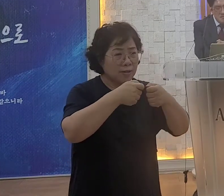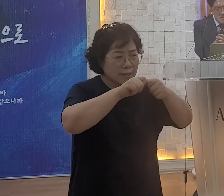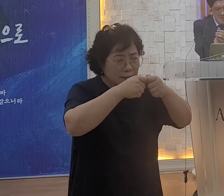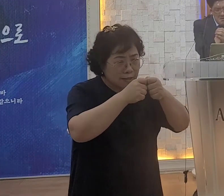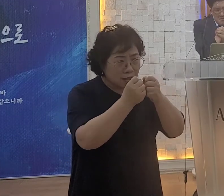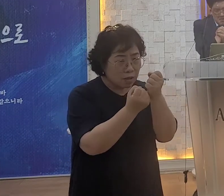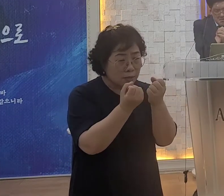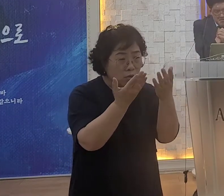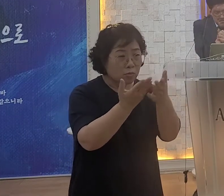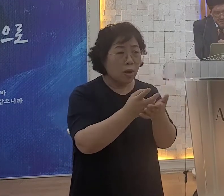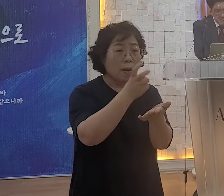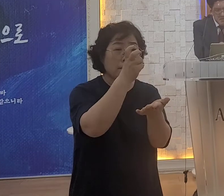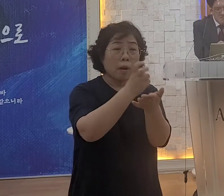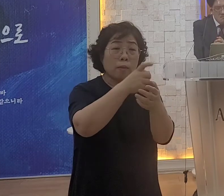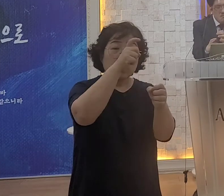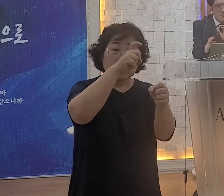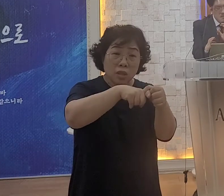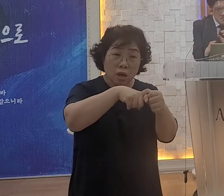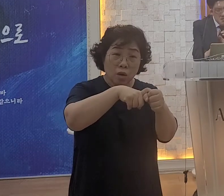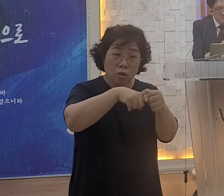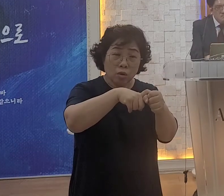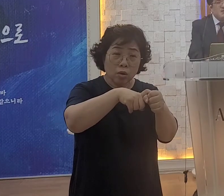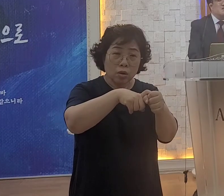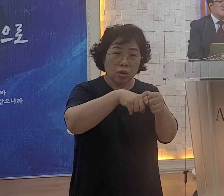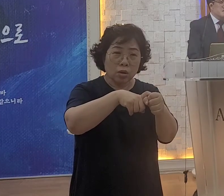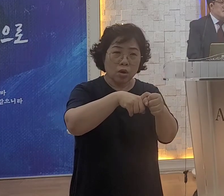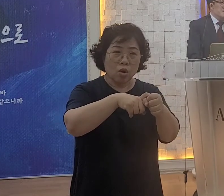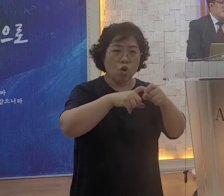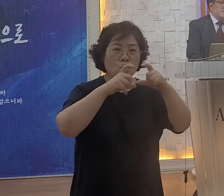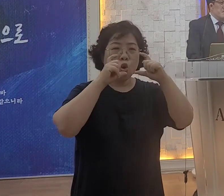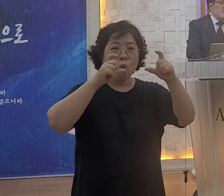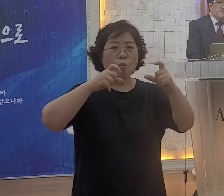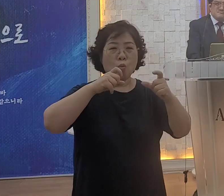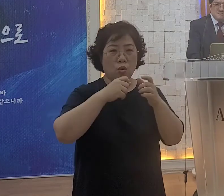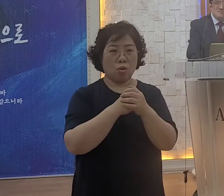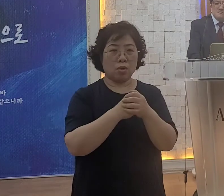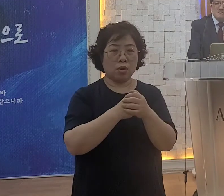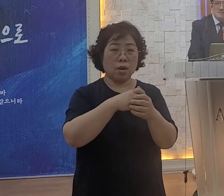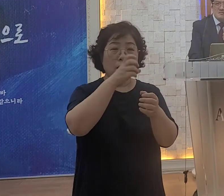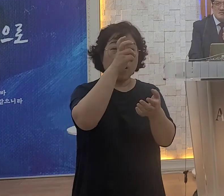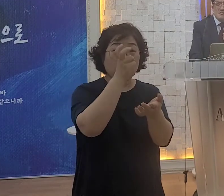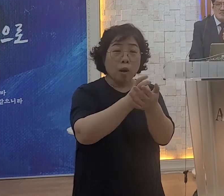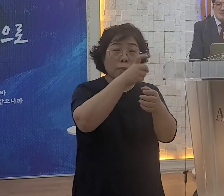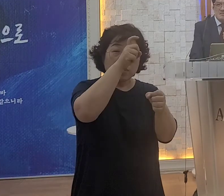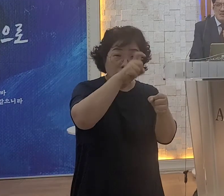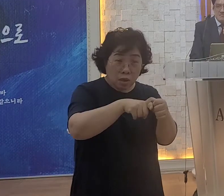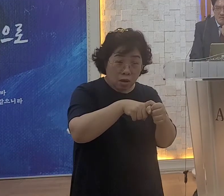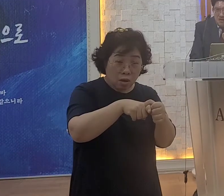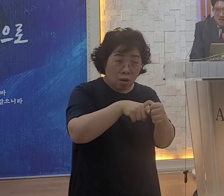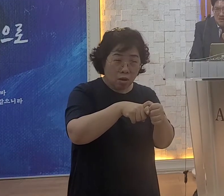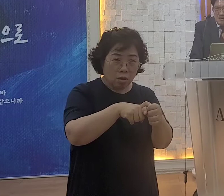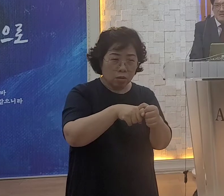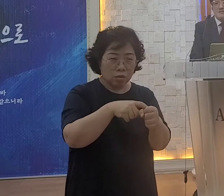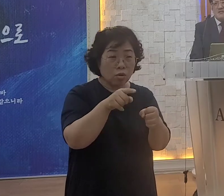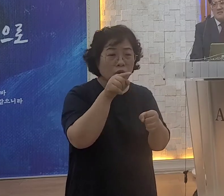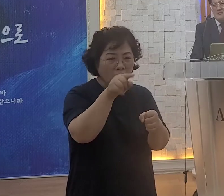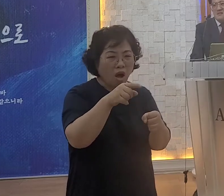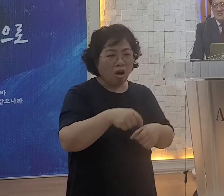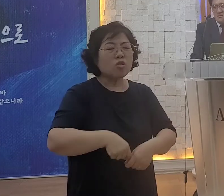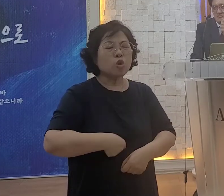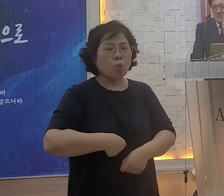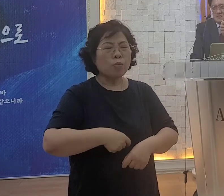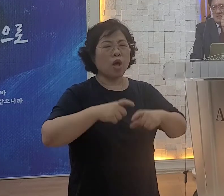법적으로는 의롭다고 선포되는 것. 법적으로는 의롭다